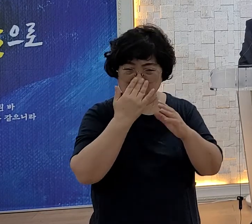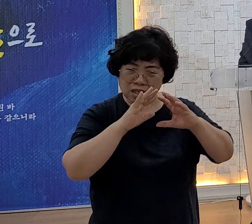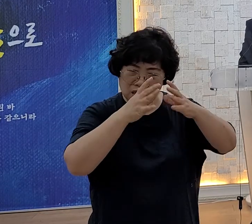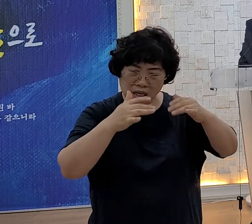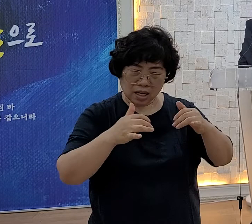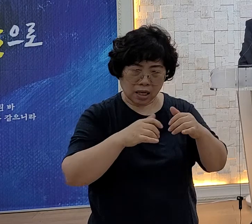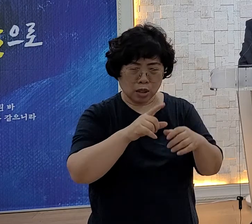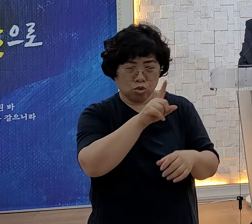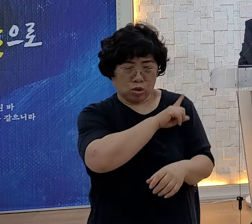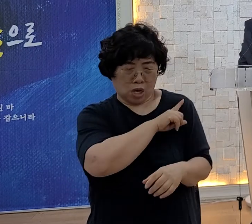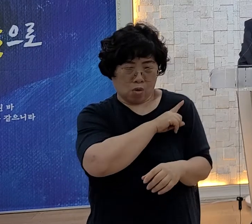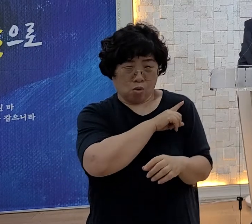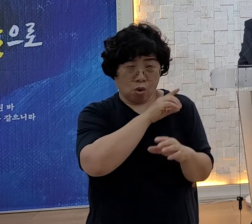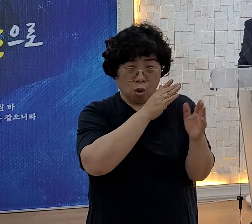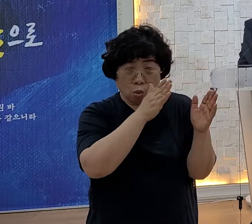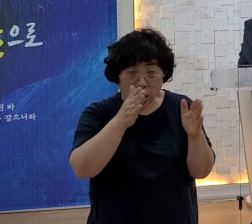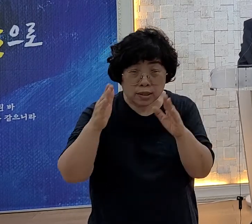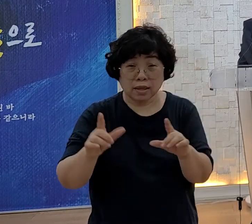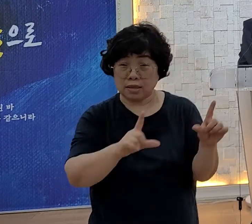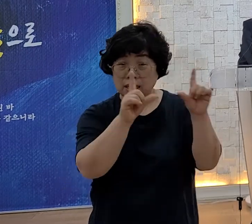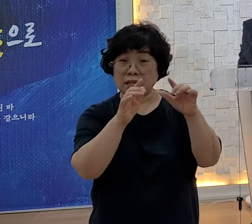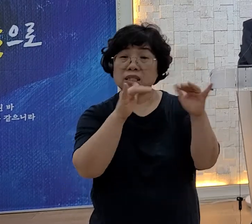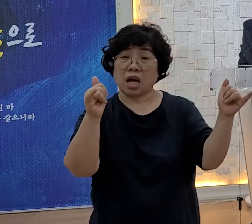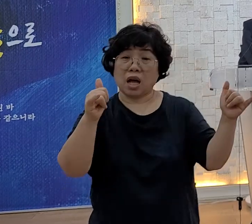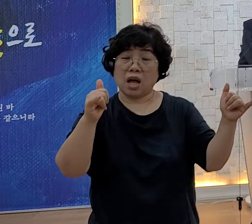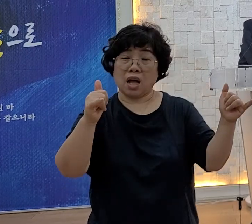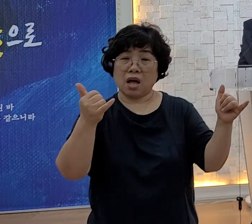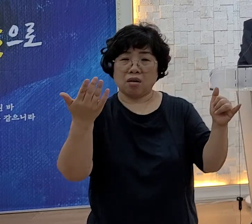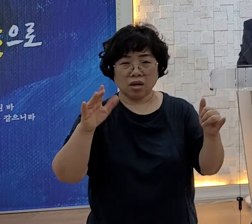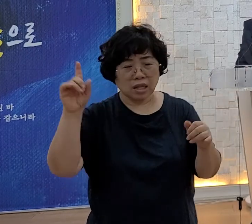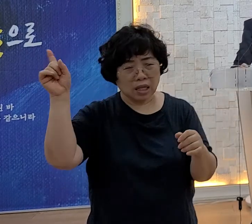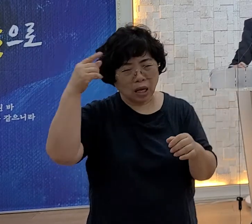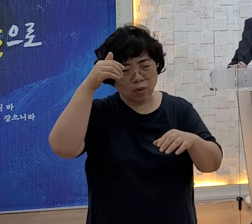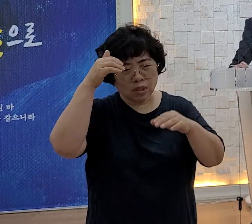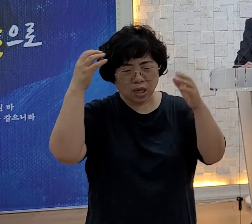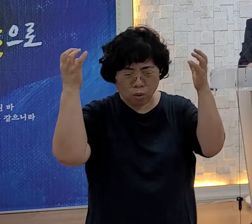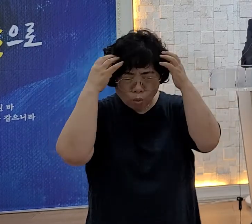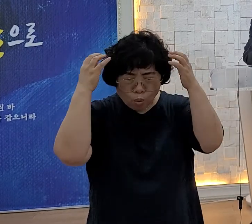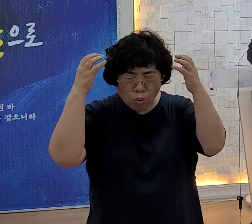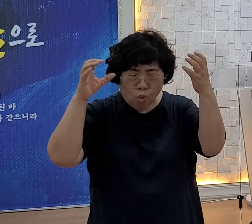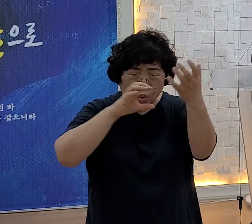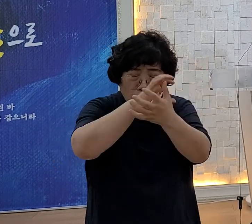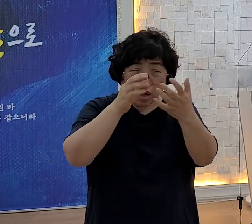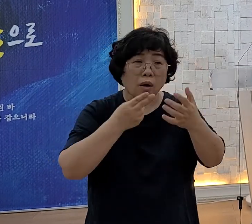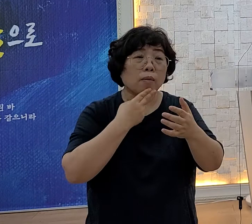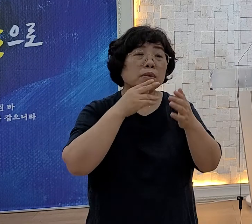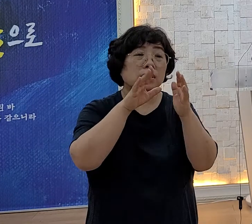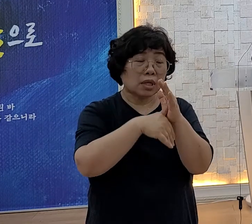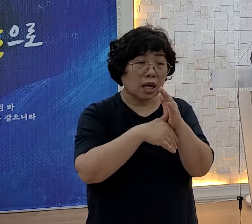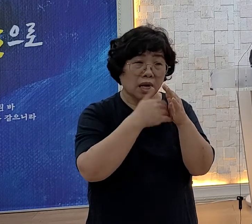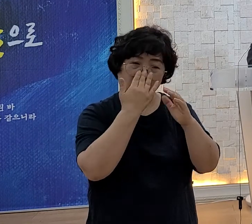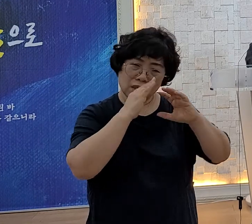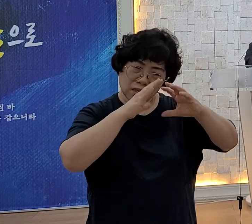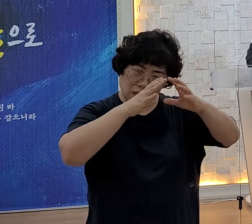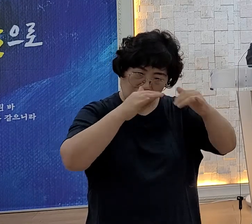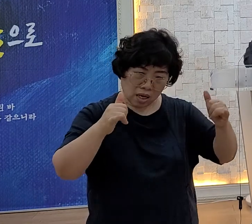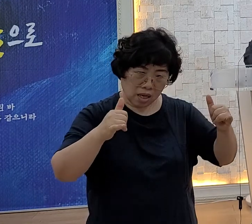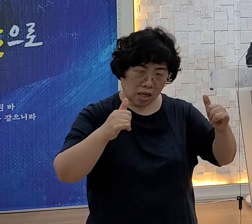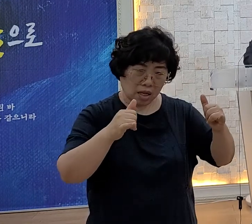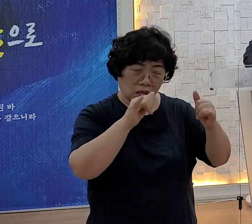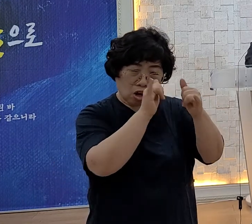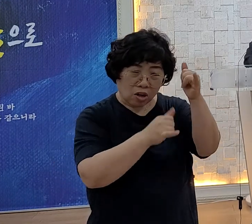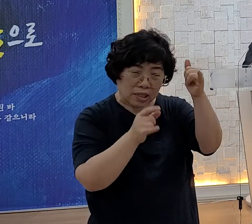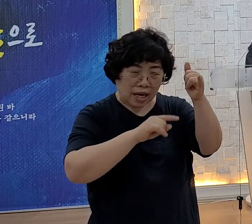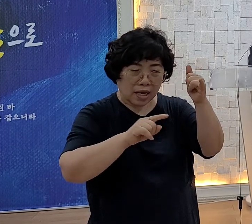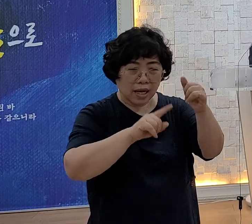그런 시련과 연단이 없었다면 그는 이 이스라엘 역사의 가장 위대한 왕으로